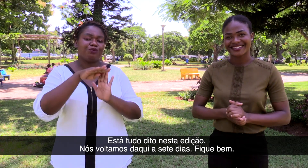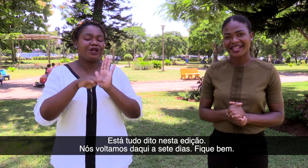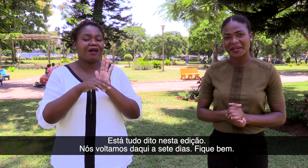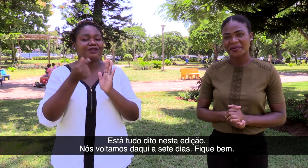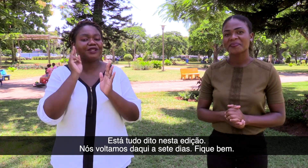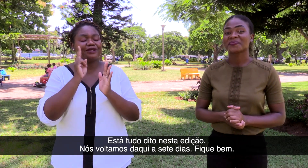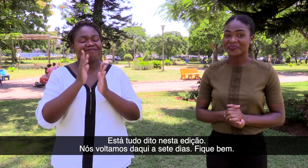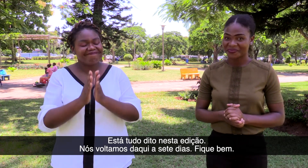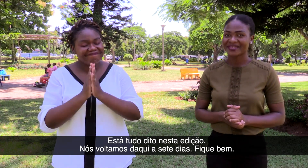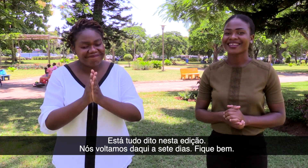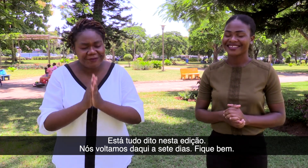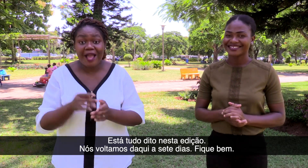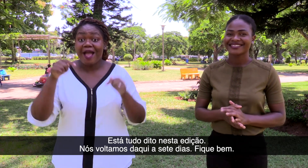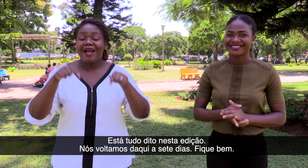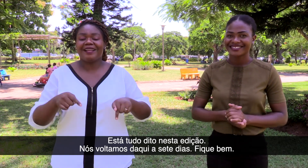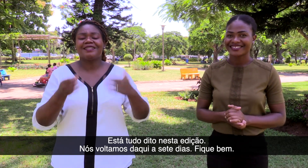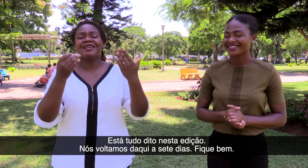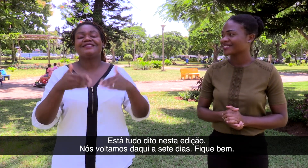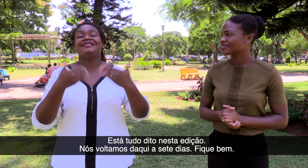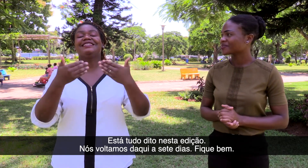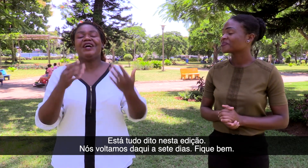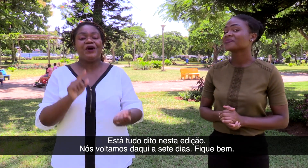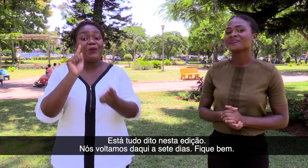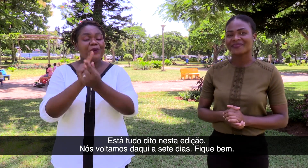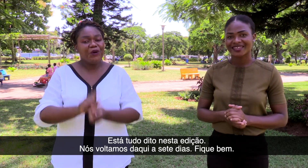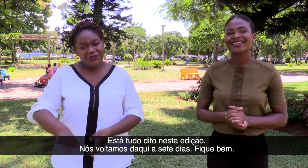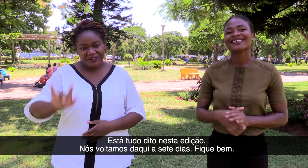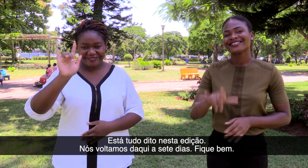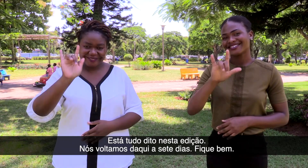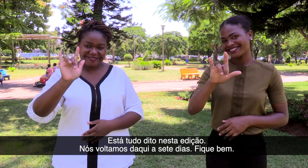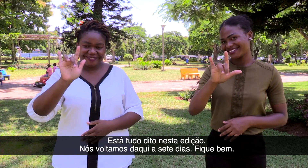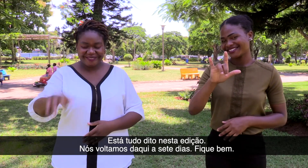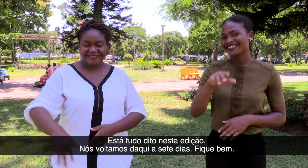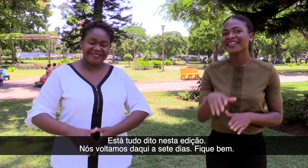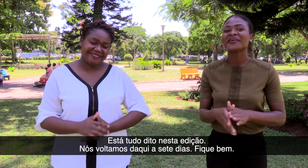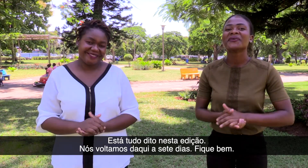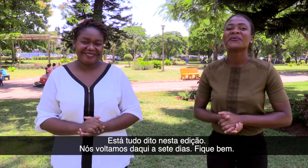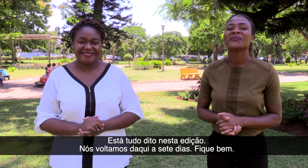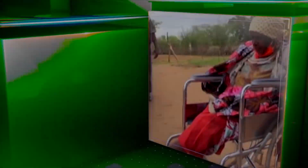dito nesta edição. Nós voltamos daqui a 7 dias. Fique bem.